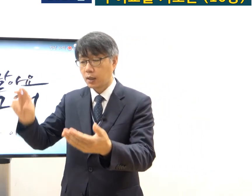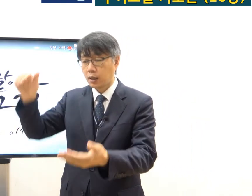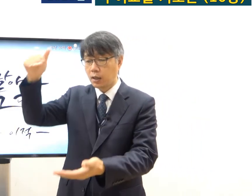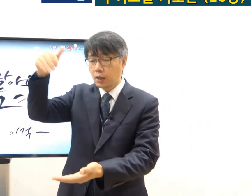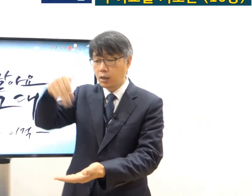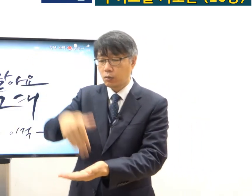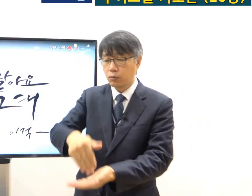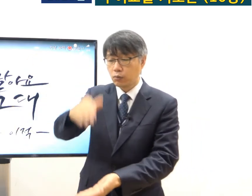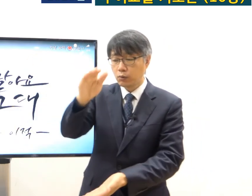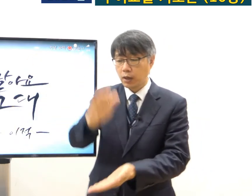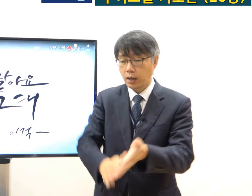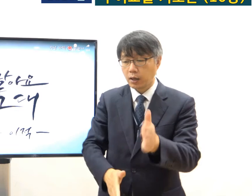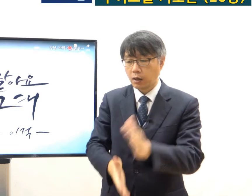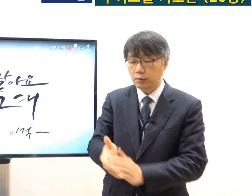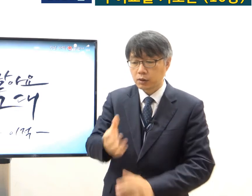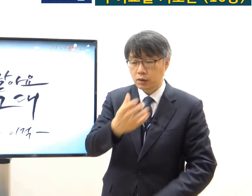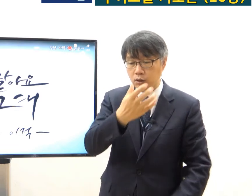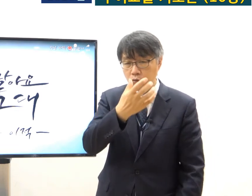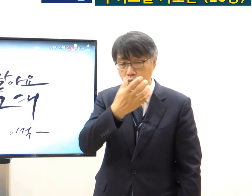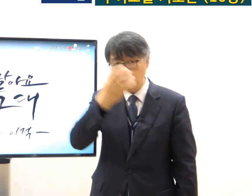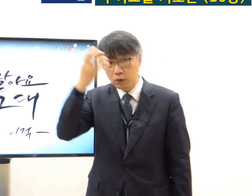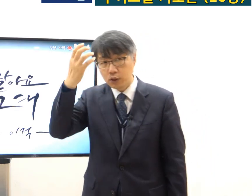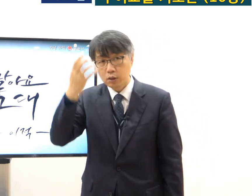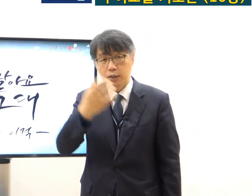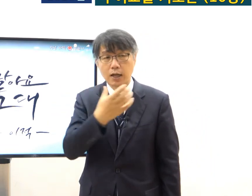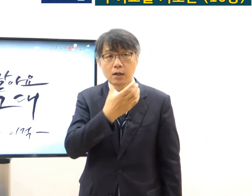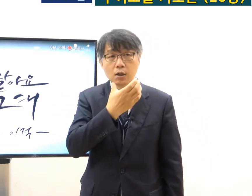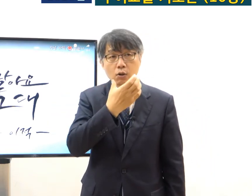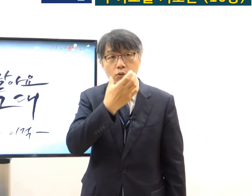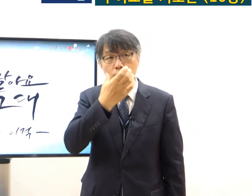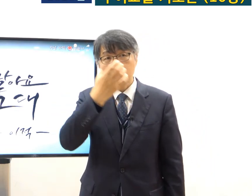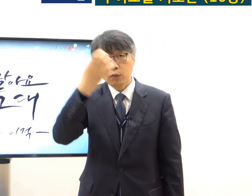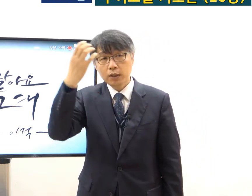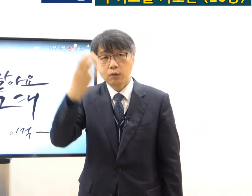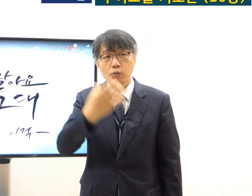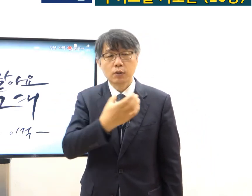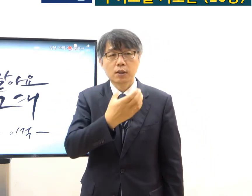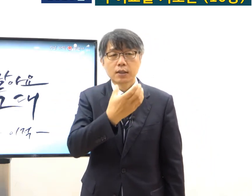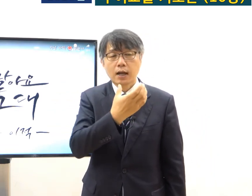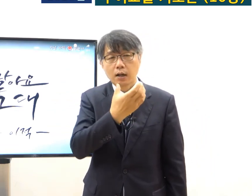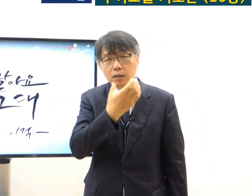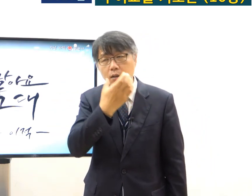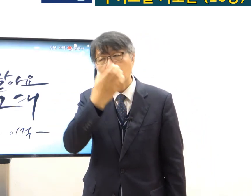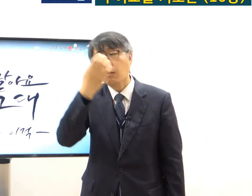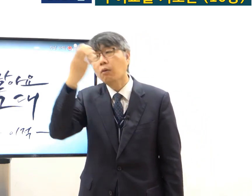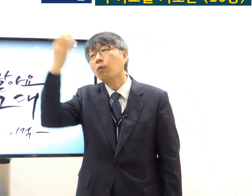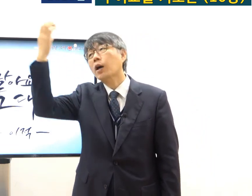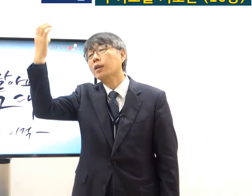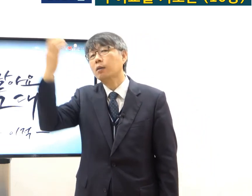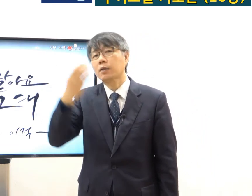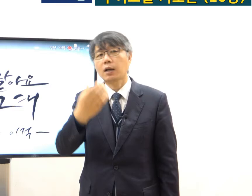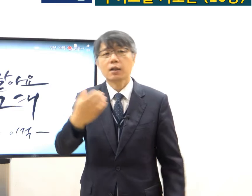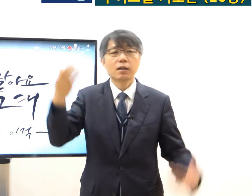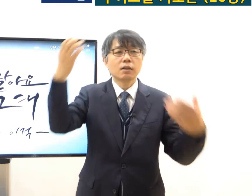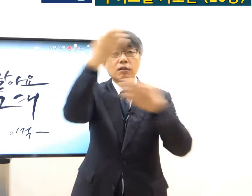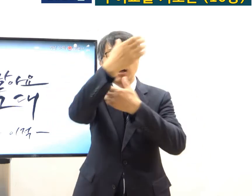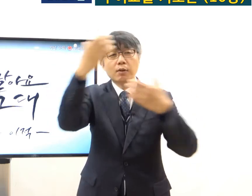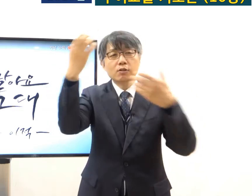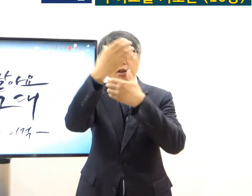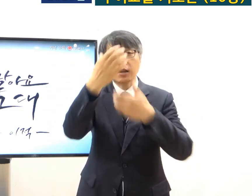노래합시다. 후회 없이 꿈을. 자, 꿈을 꾸었다. 꿈. 자, 이렇게 올라가는 겁니다. 이렇게 하면 취한